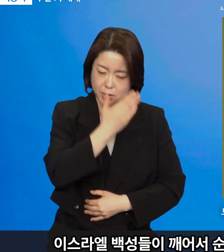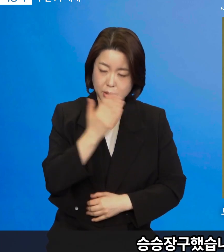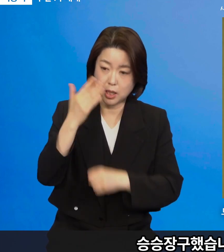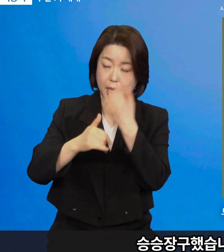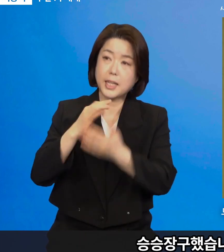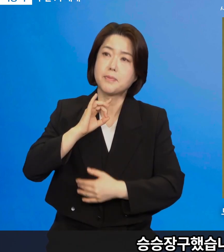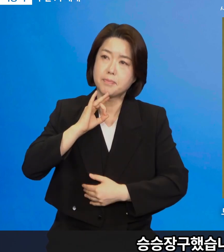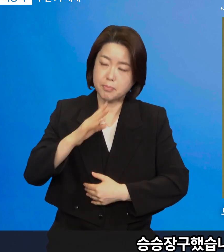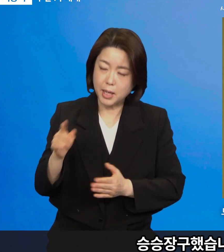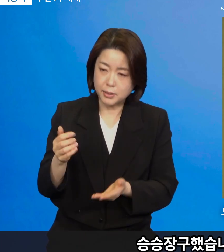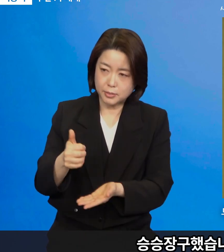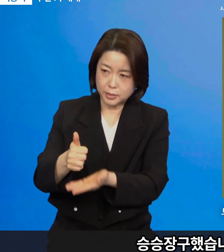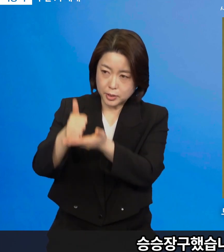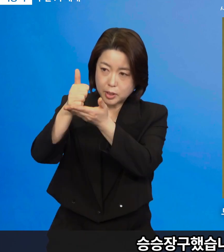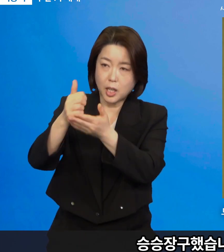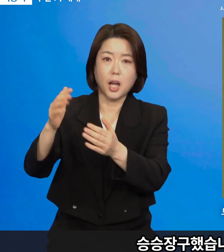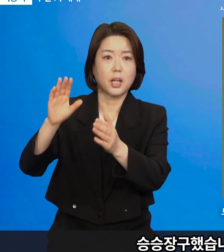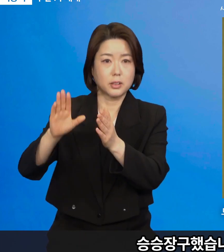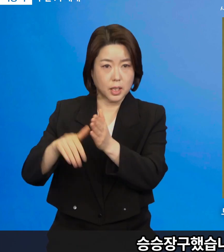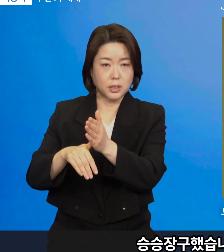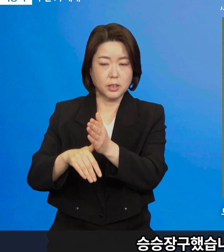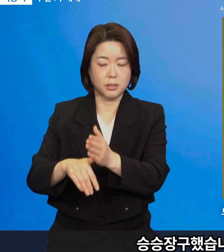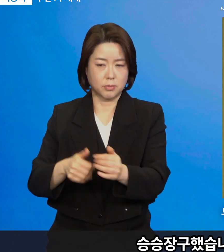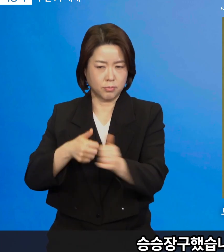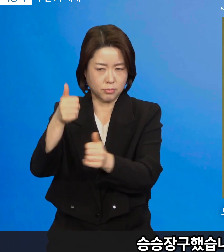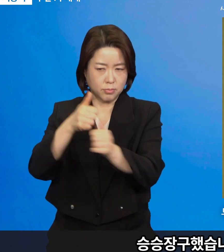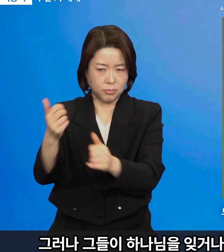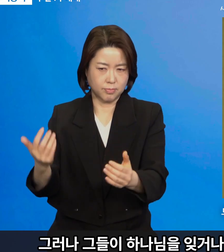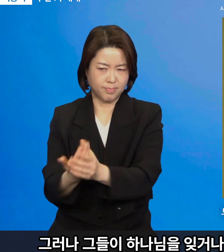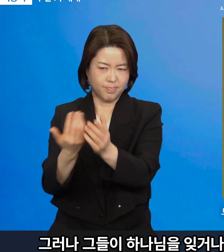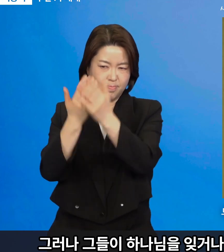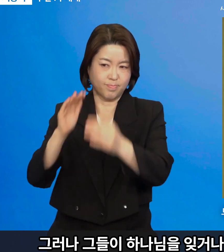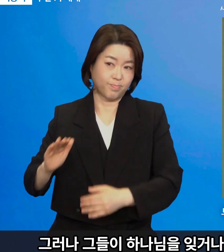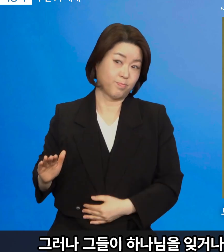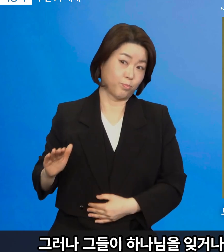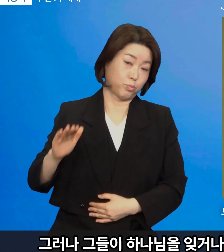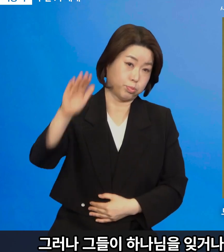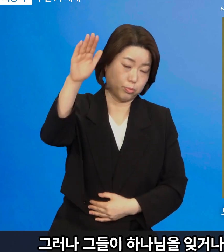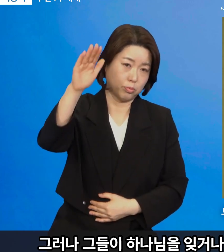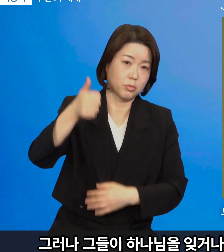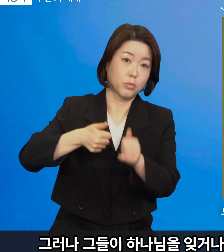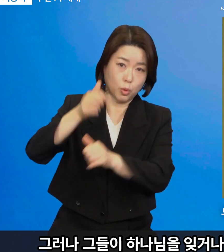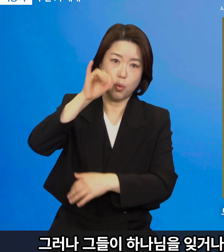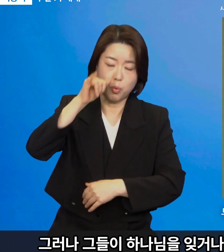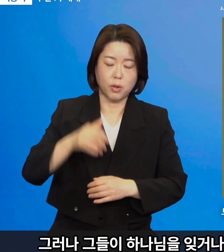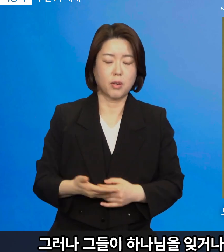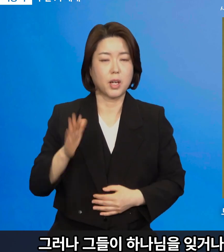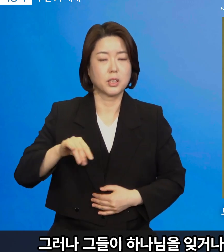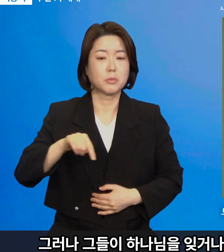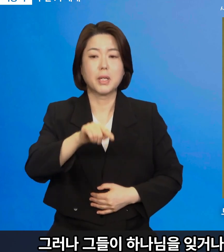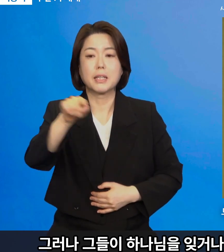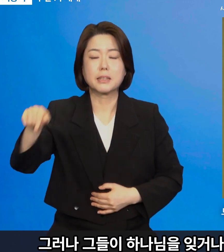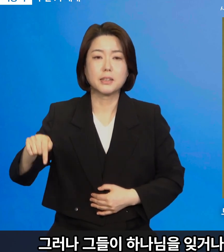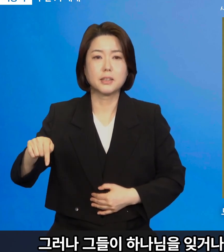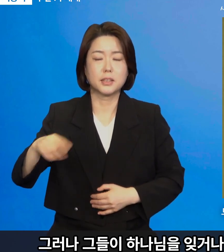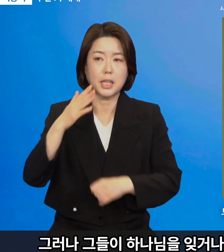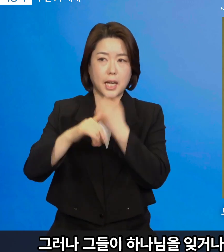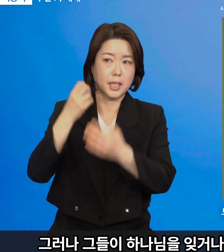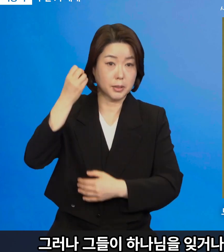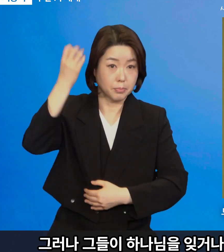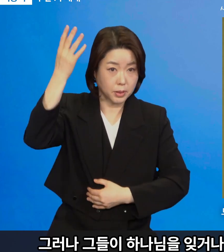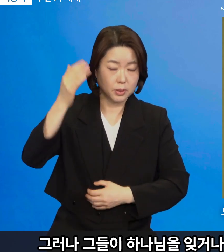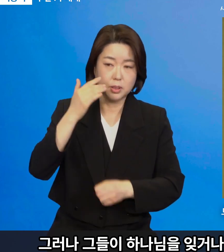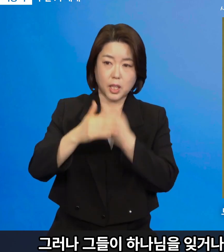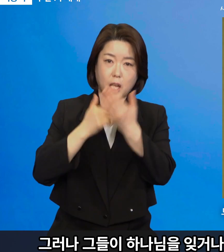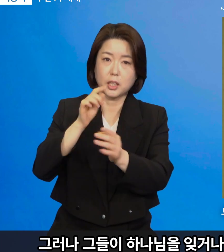때는요 승승장구했습니다. 이겼습니다. 그러나 그들이 하나님을 잊거나 혹은 하나님